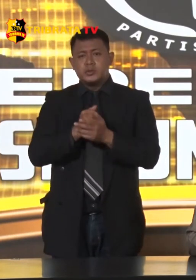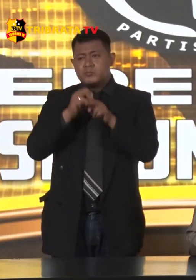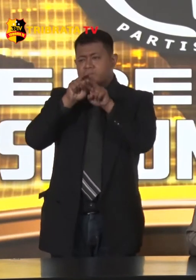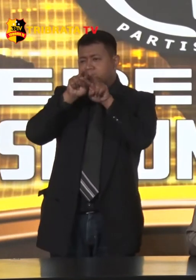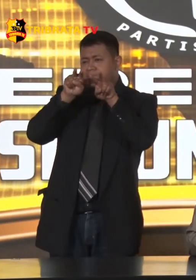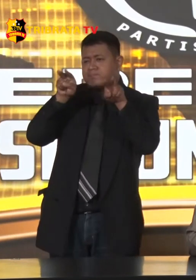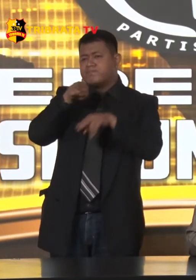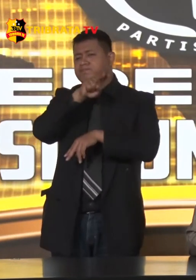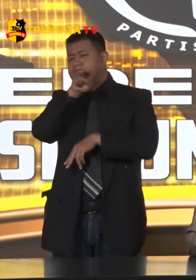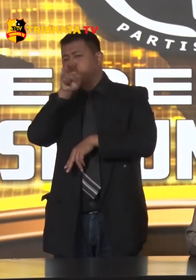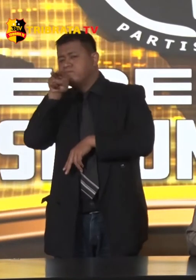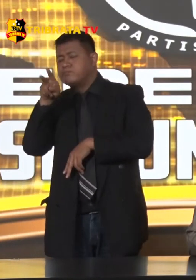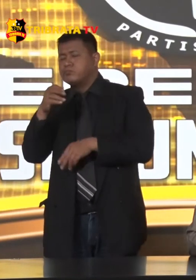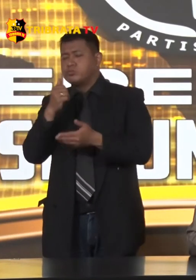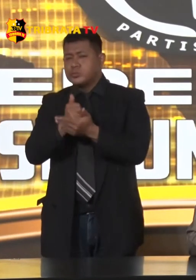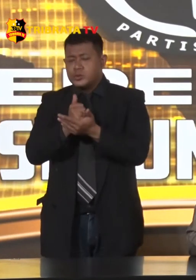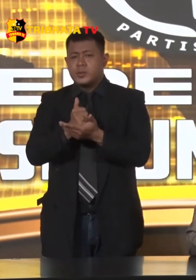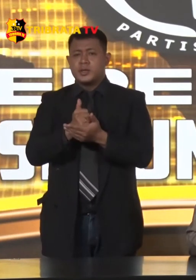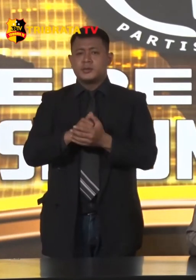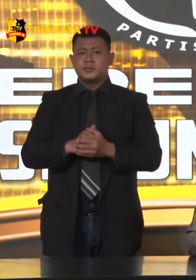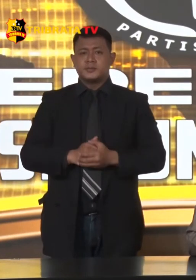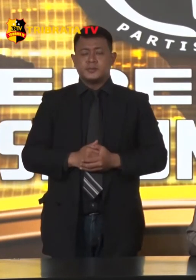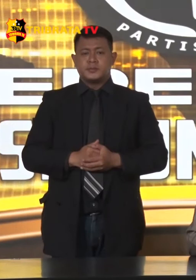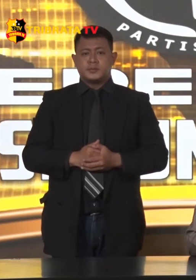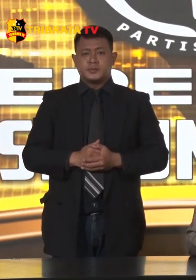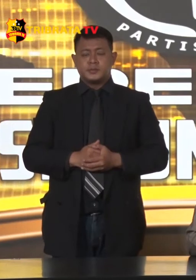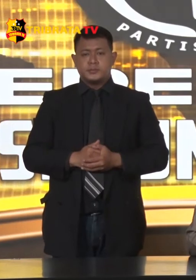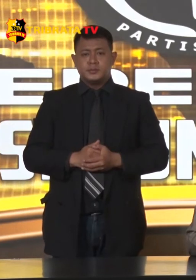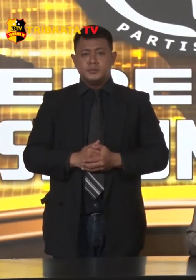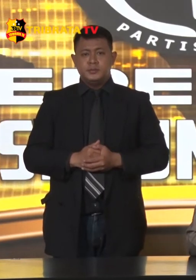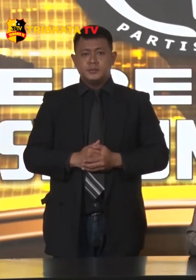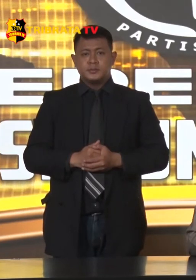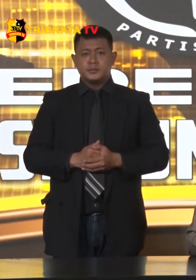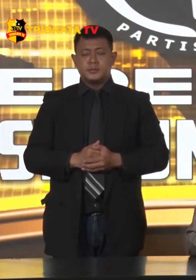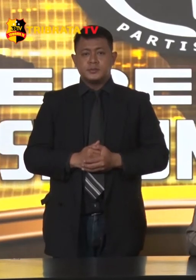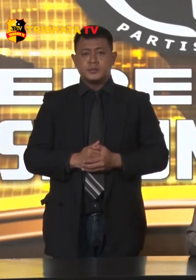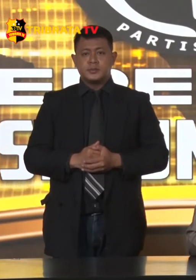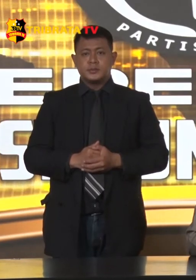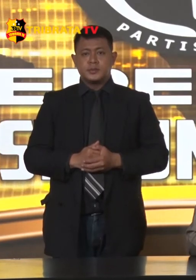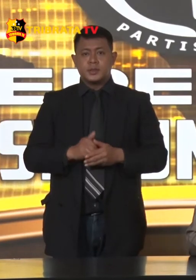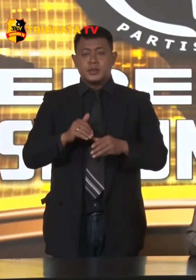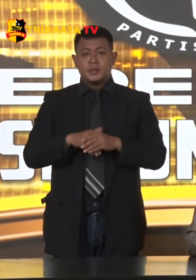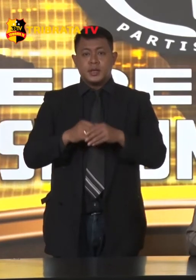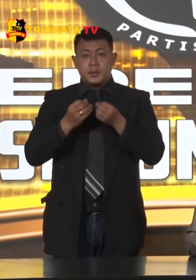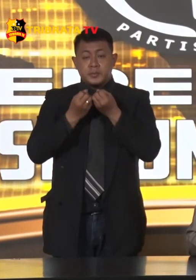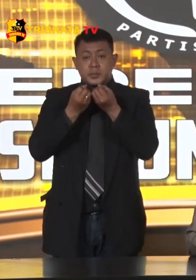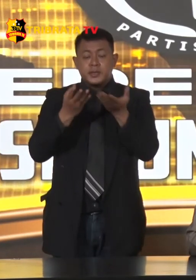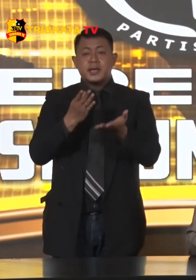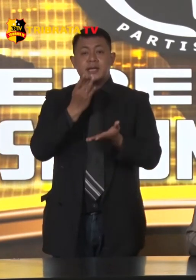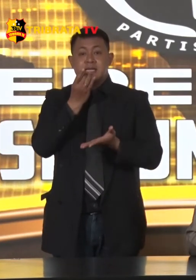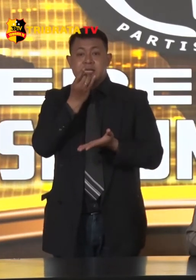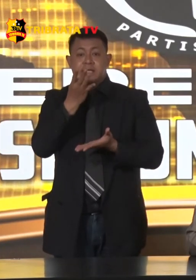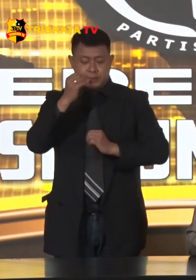mencermatinya secara baik. Oleh karena itu, di dalam pemberian